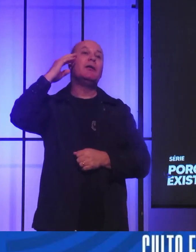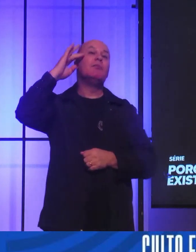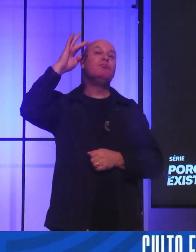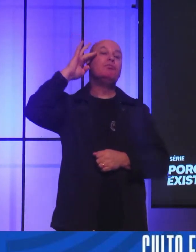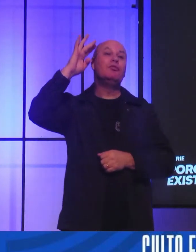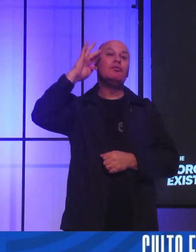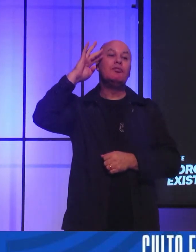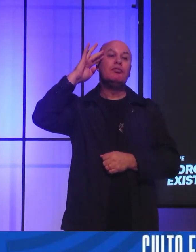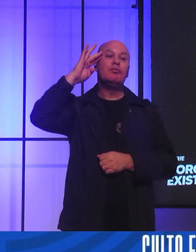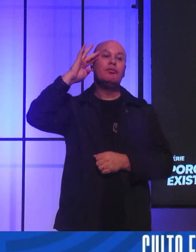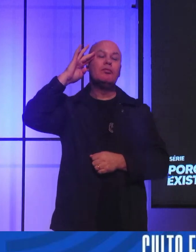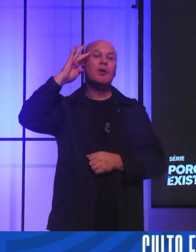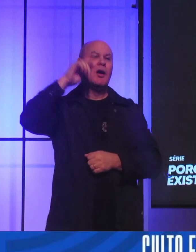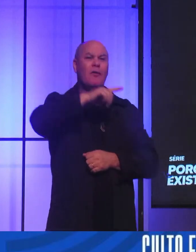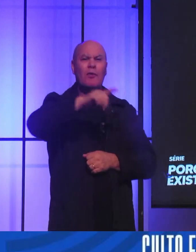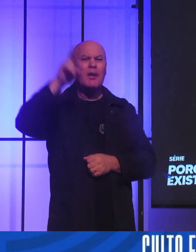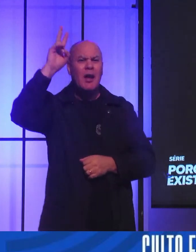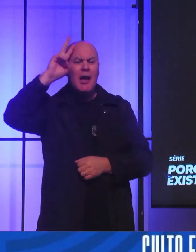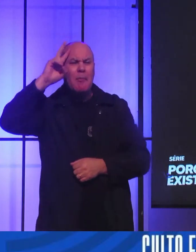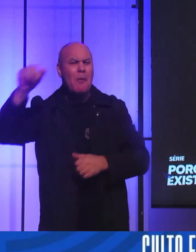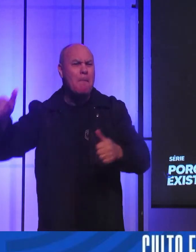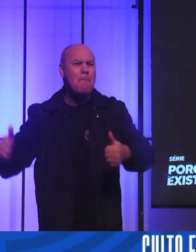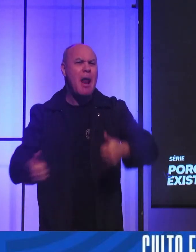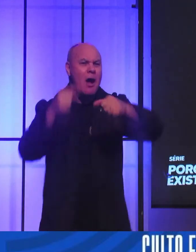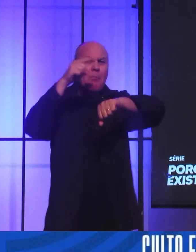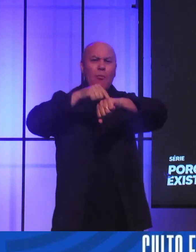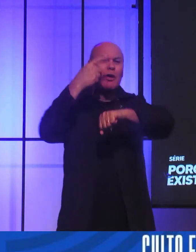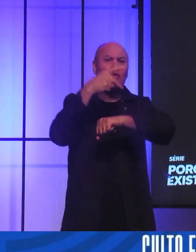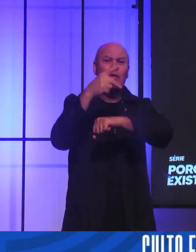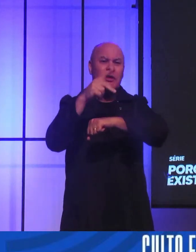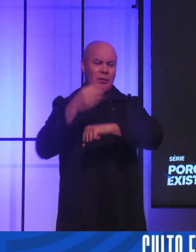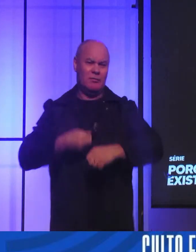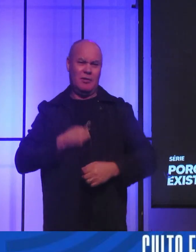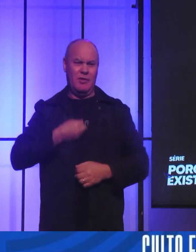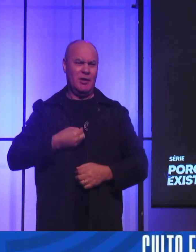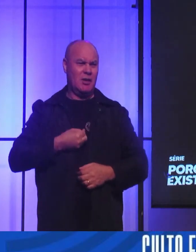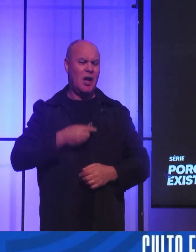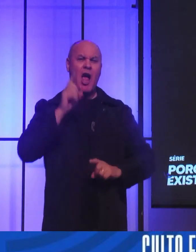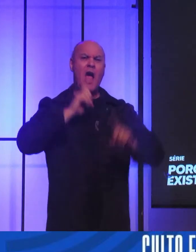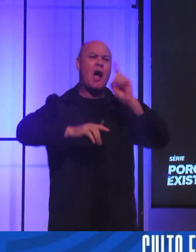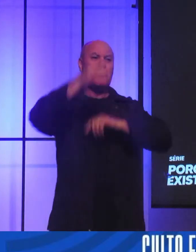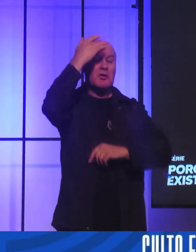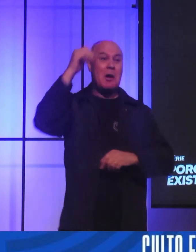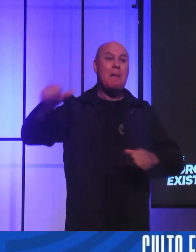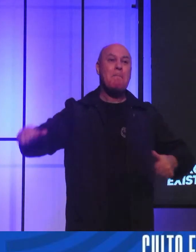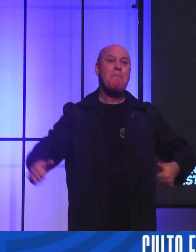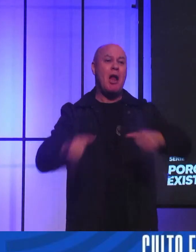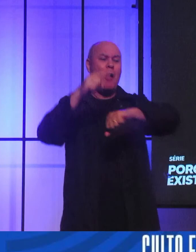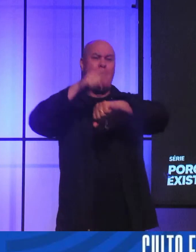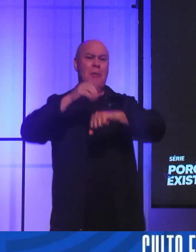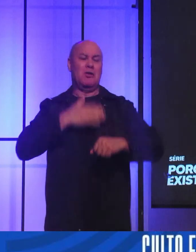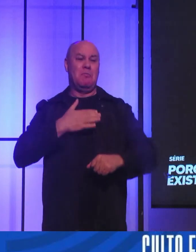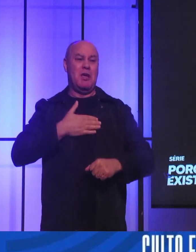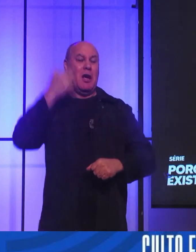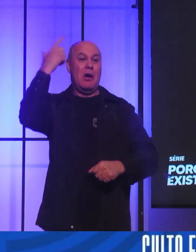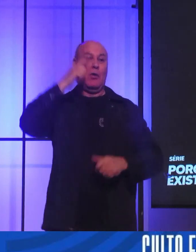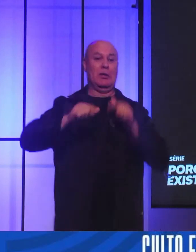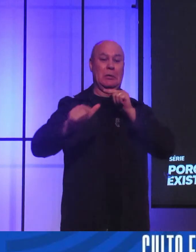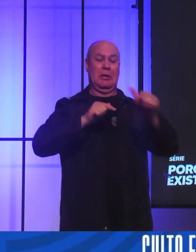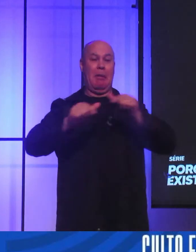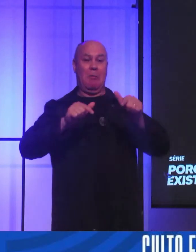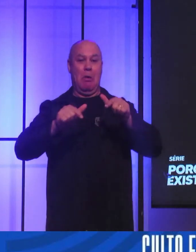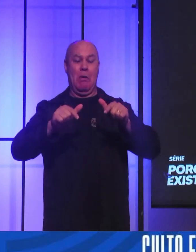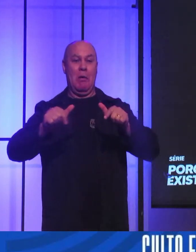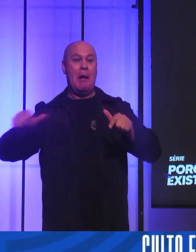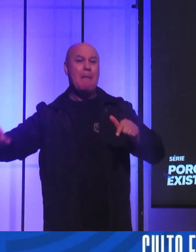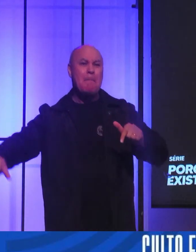o dia que você conseguiu aquele emprego dos seus sonhos, em que você conseguiu passar num concurso. Talvez fosse o